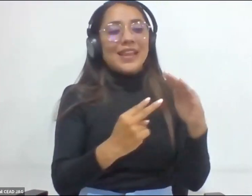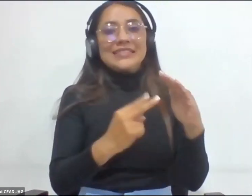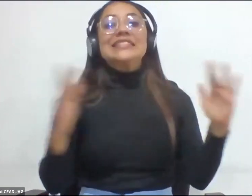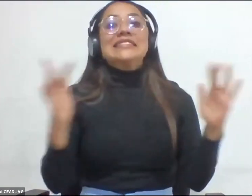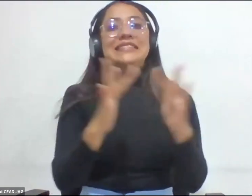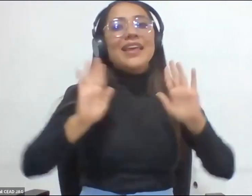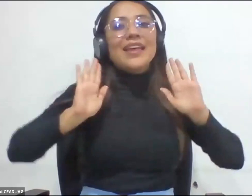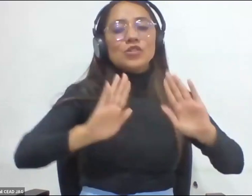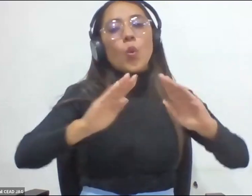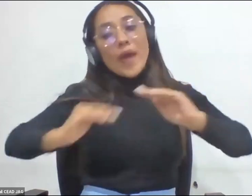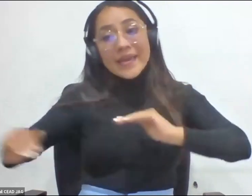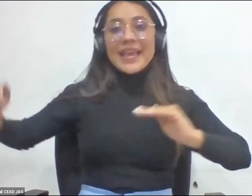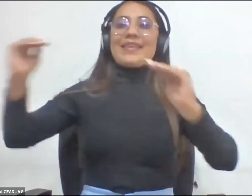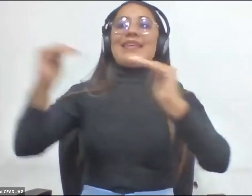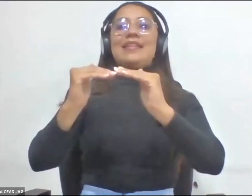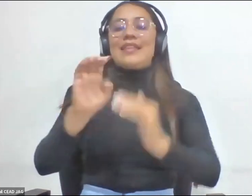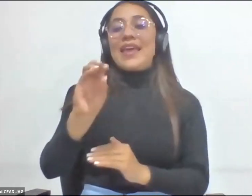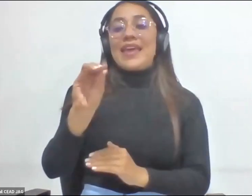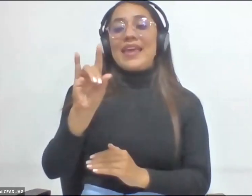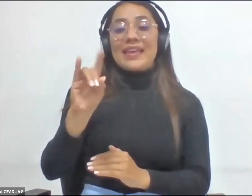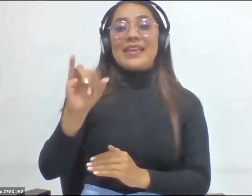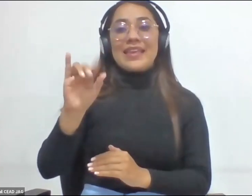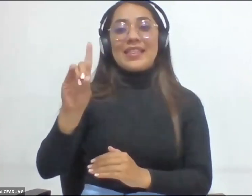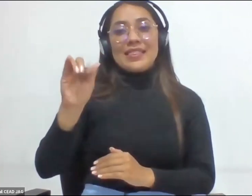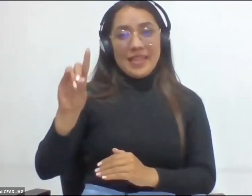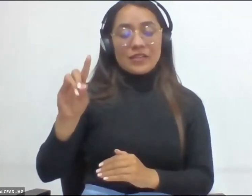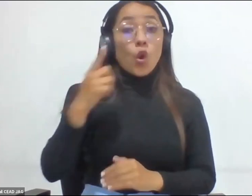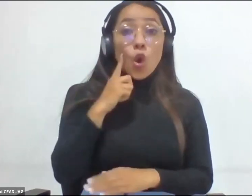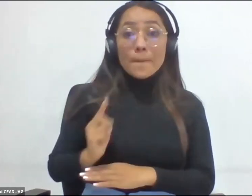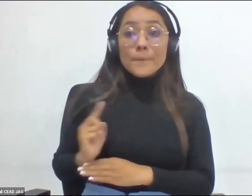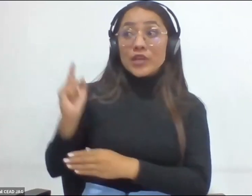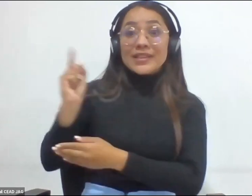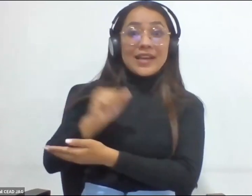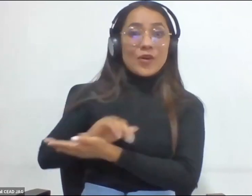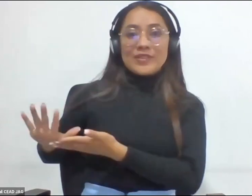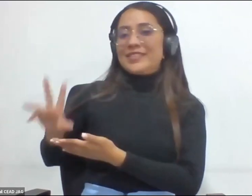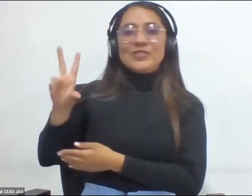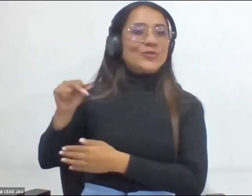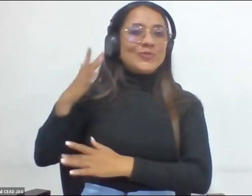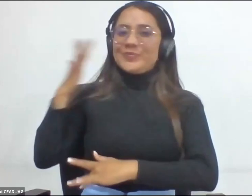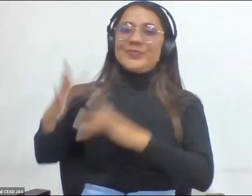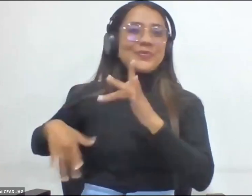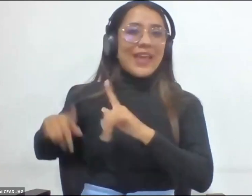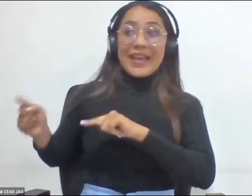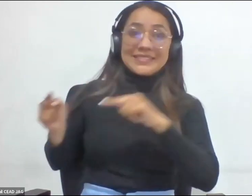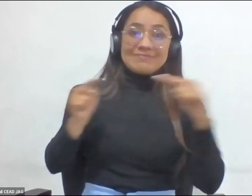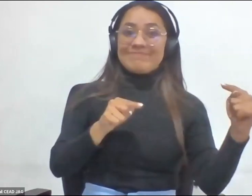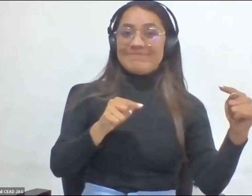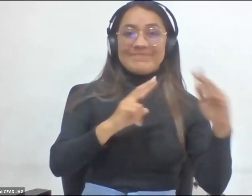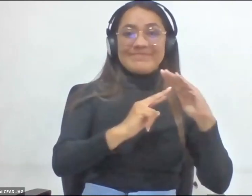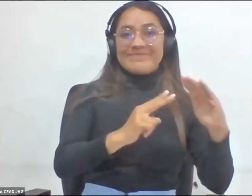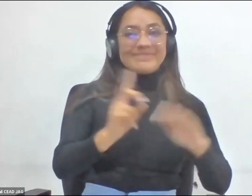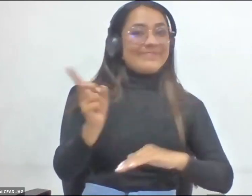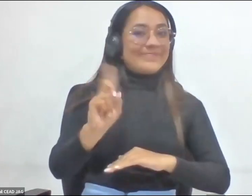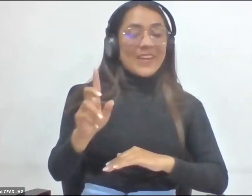equidad no política de gratuidad porque ya hacia la política de gratuidad no está inmerso el icetex en un